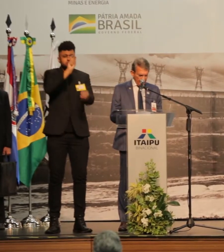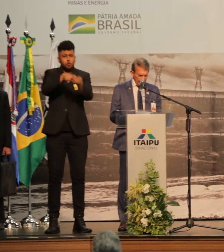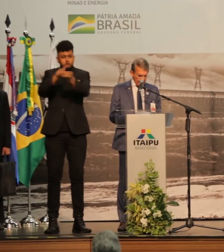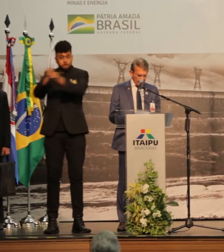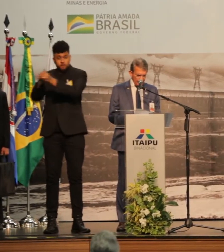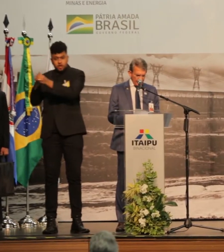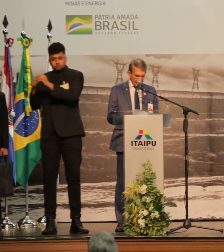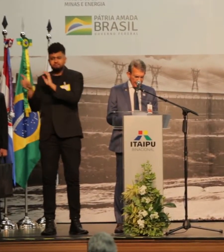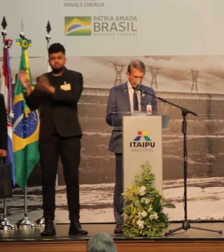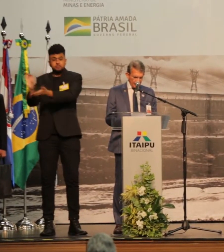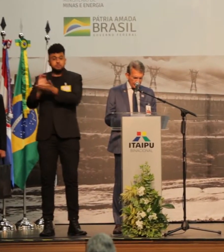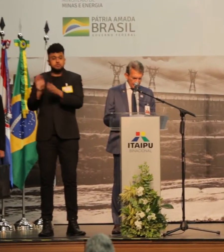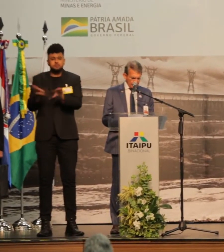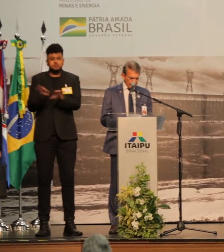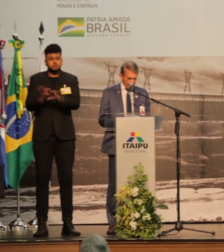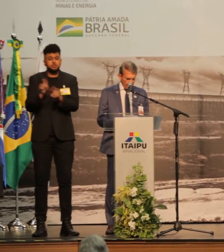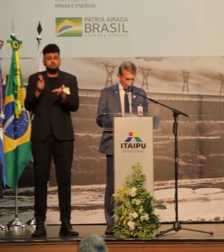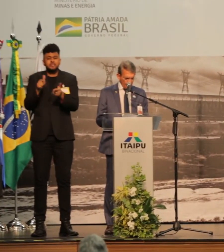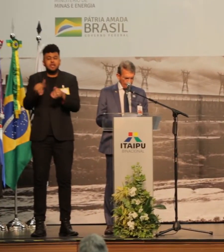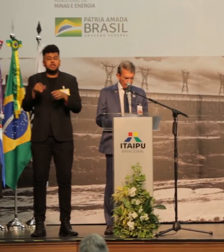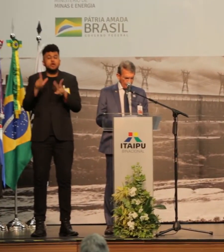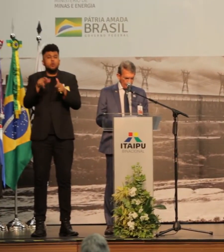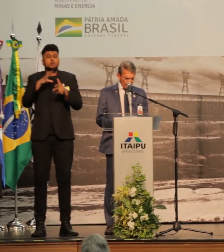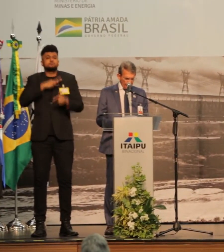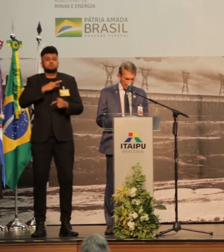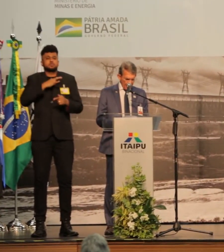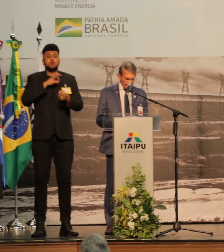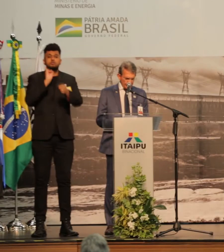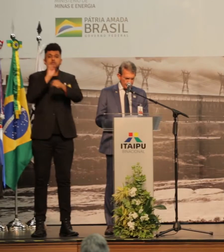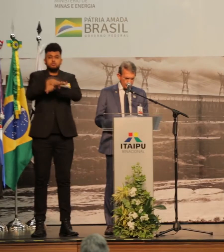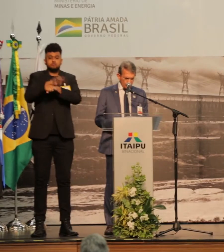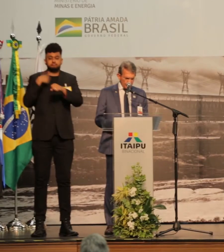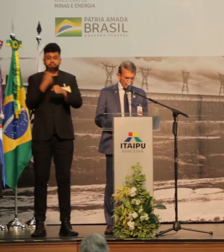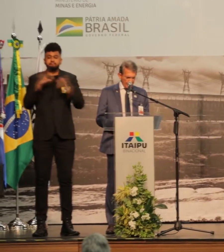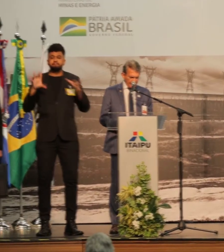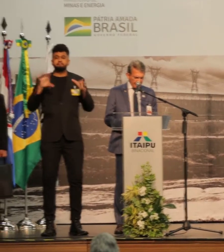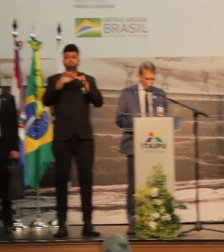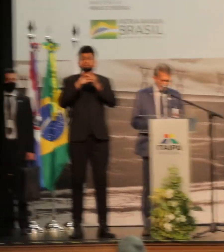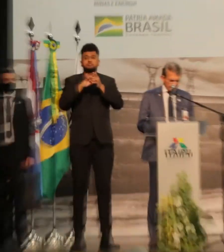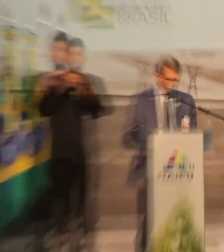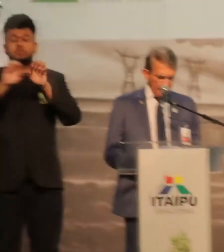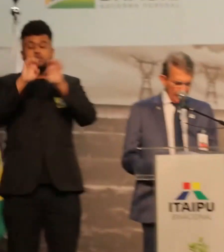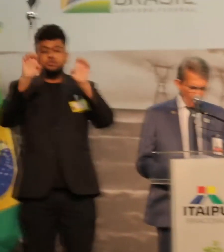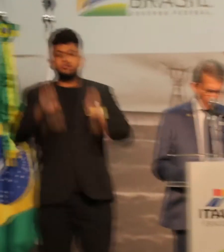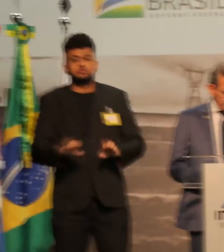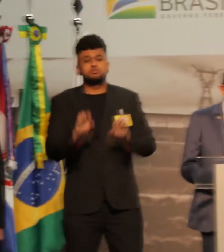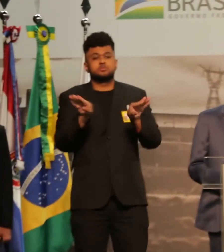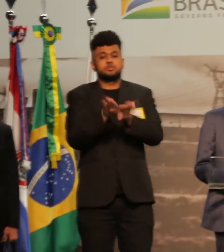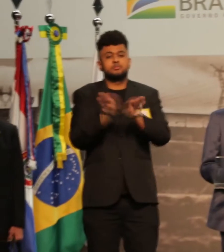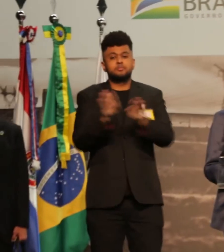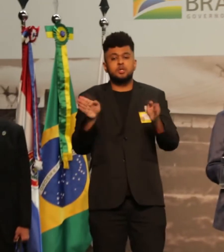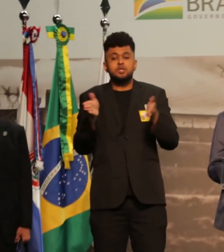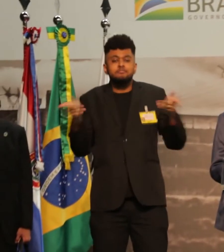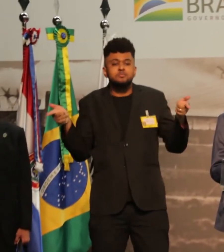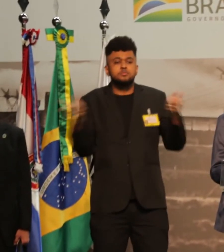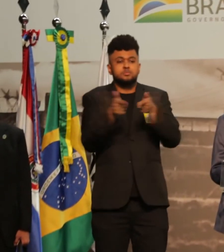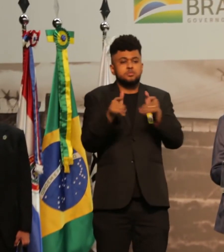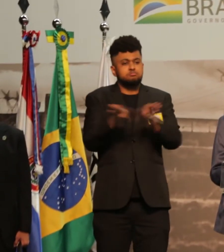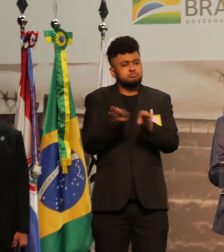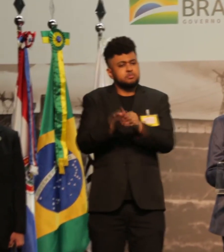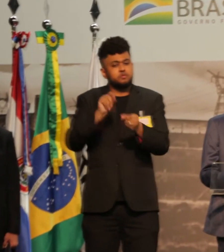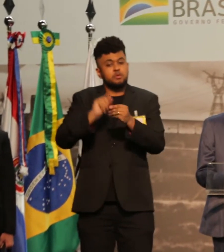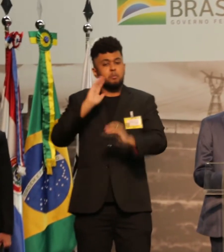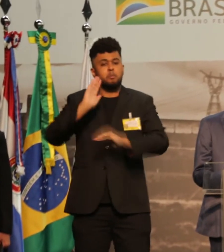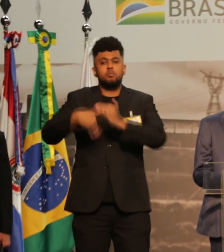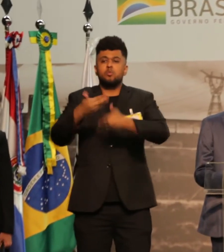patrocínios que não tinham aderência à missão de Itaipu, unificamos as estruturas replicadas, encurtamos e informatizamos